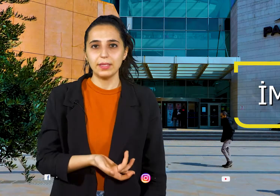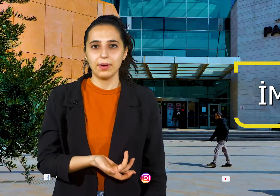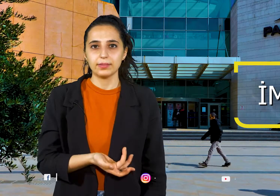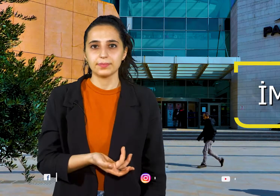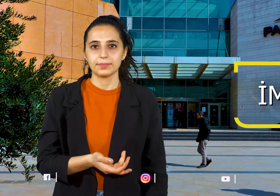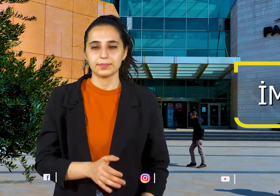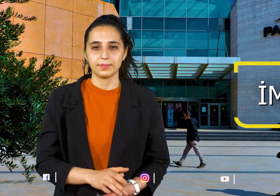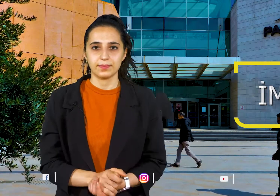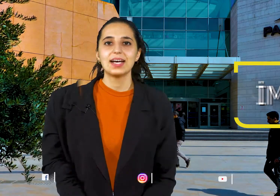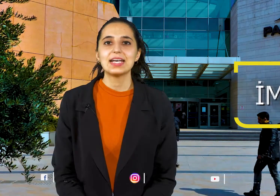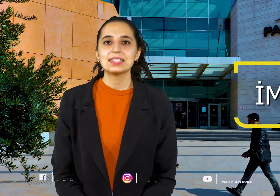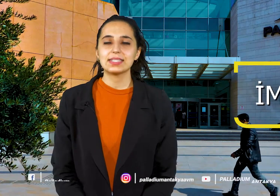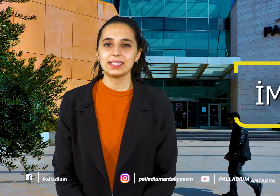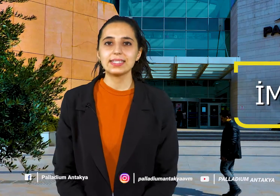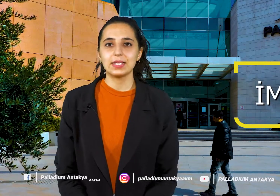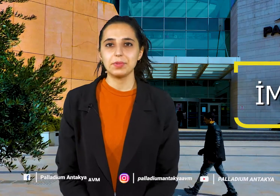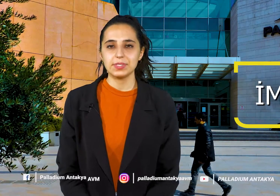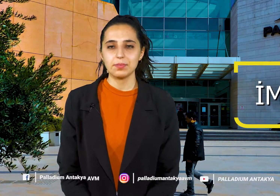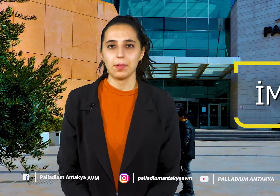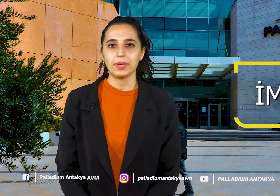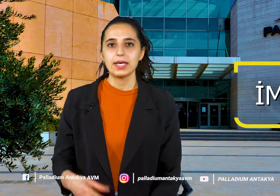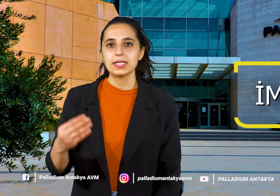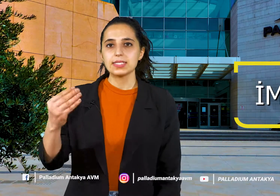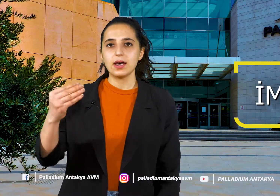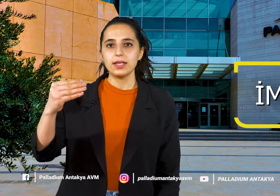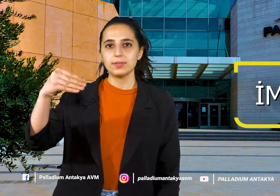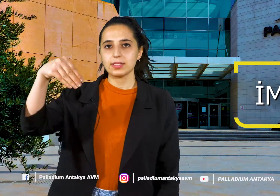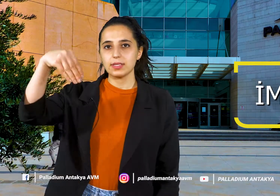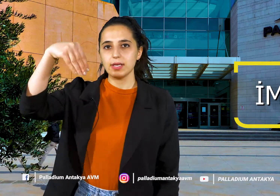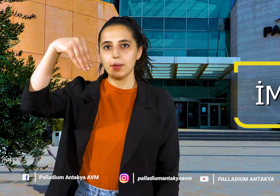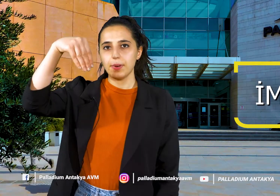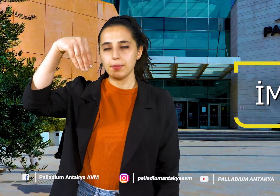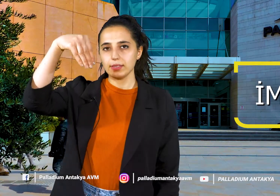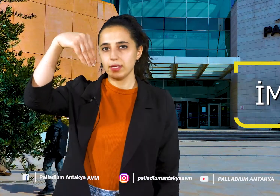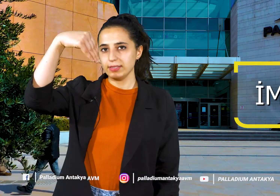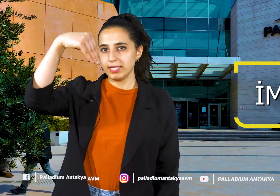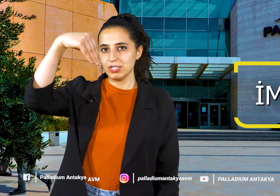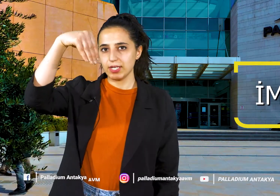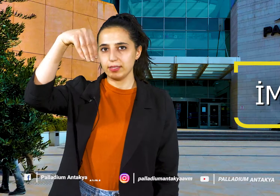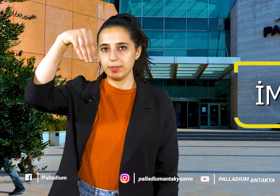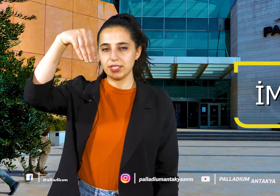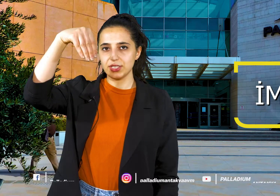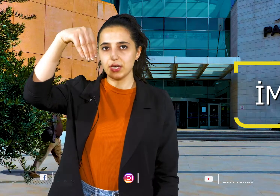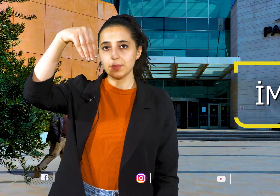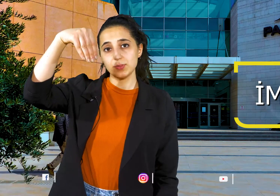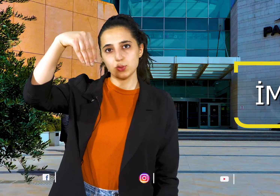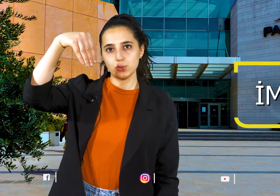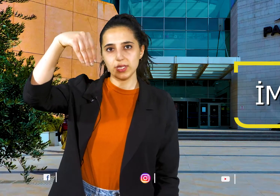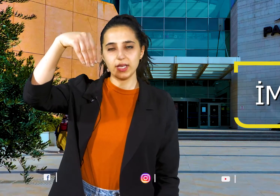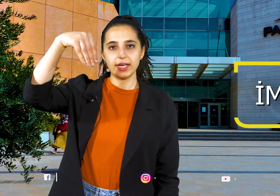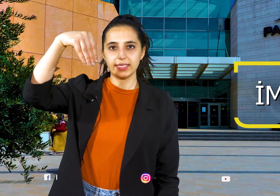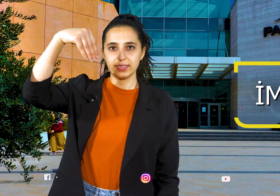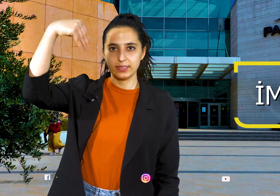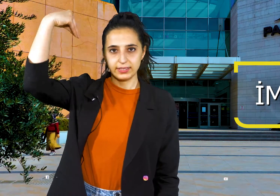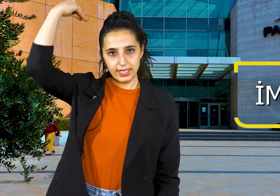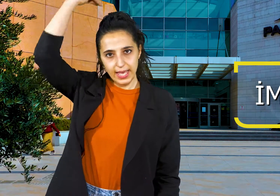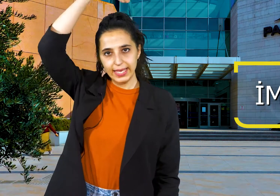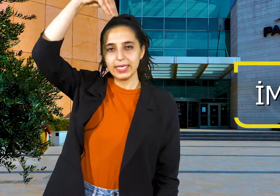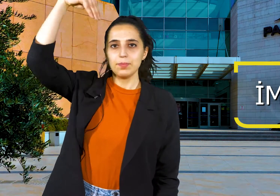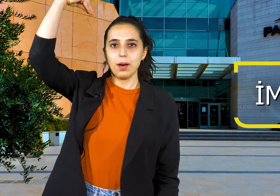İman. Sıradaki kelimemiz imam. Sağ elimizi parmaklar dikey şekilde birleştirerek başımızın üzerinde hareket ettirilir. İmam.